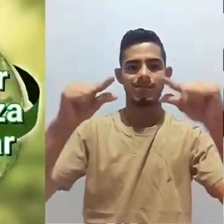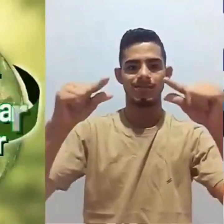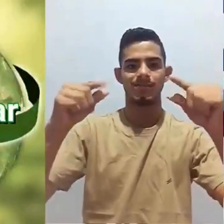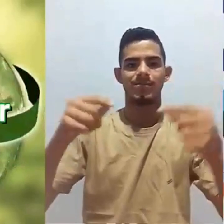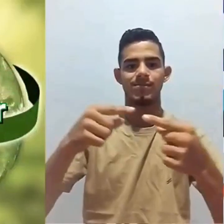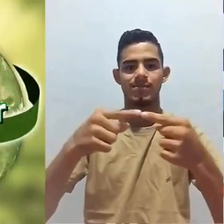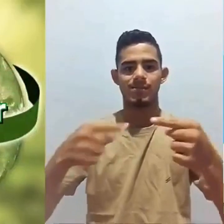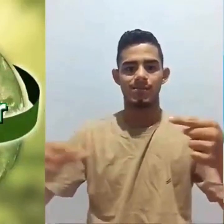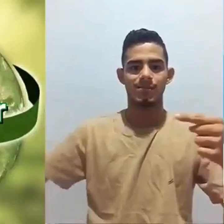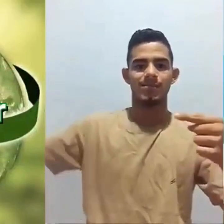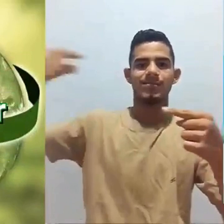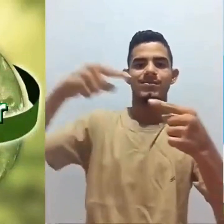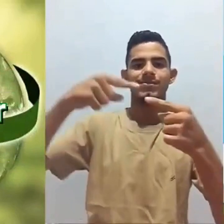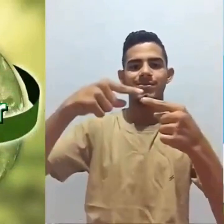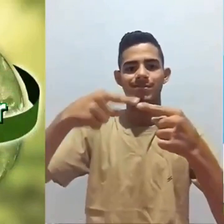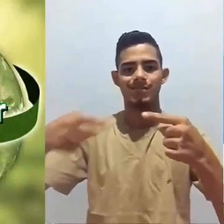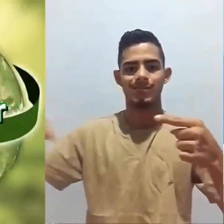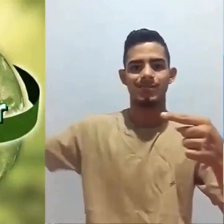reduzir,